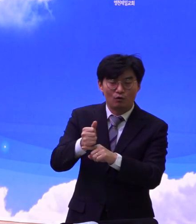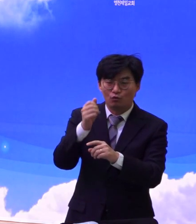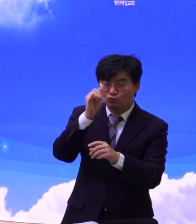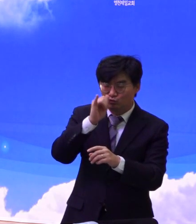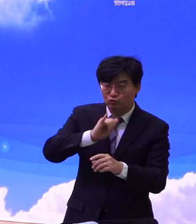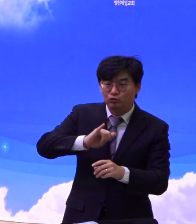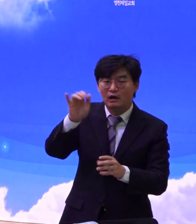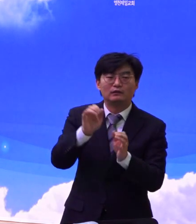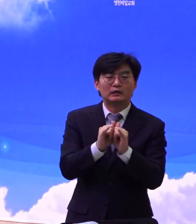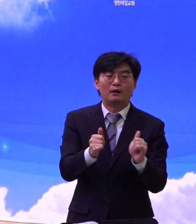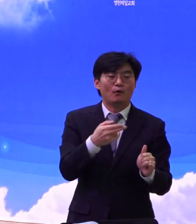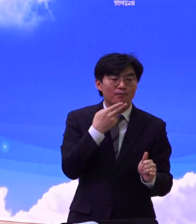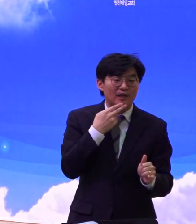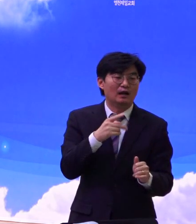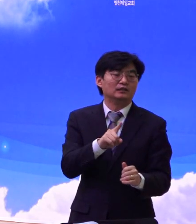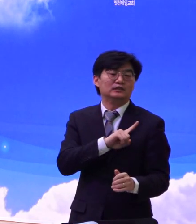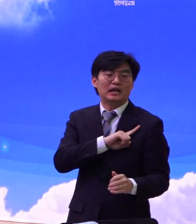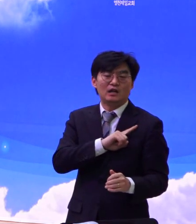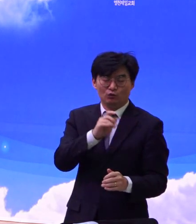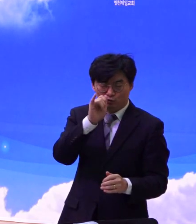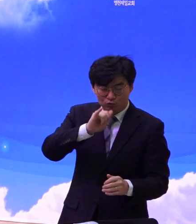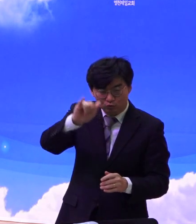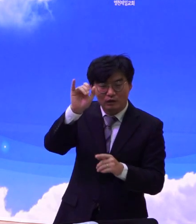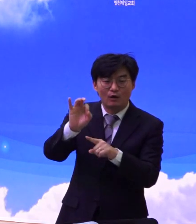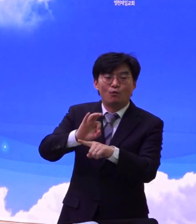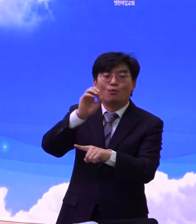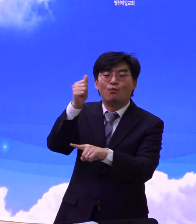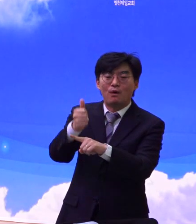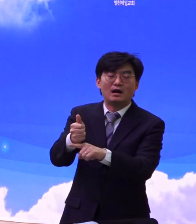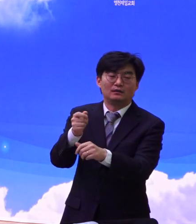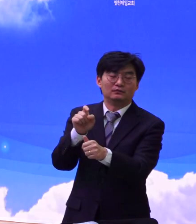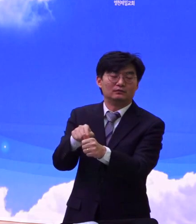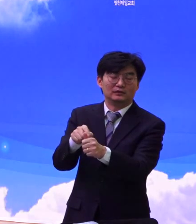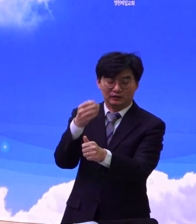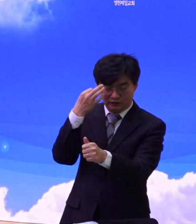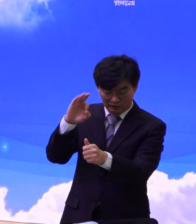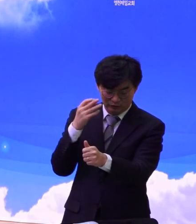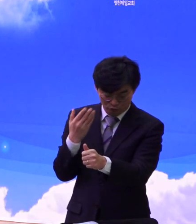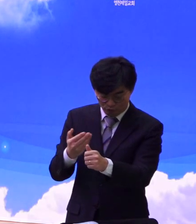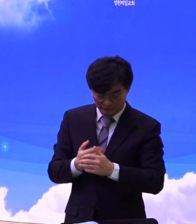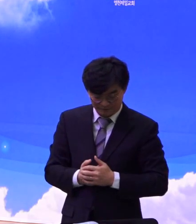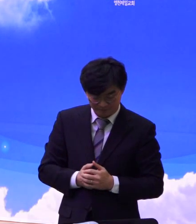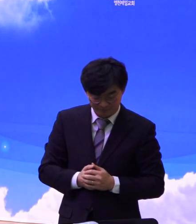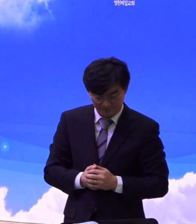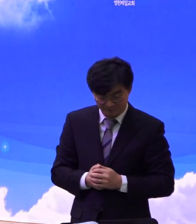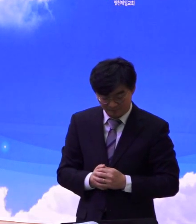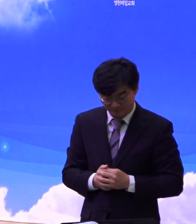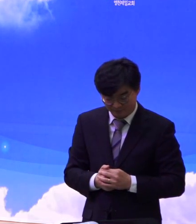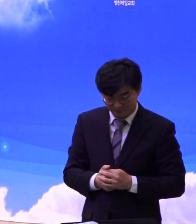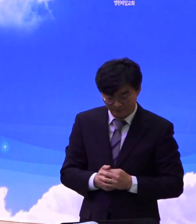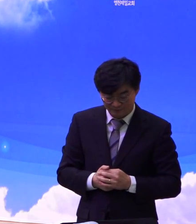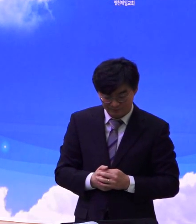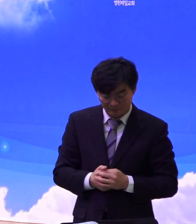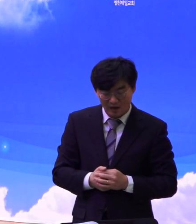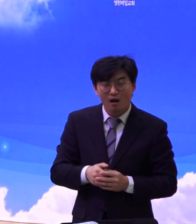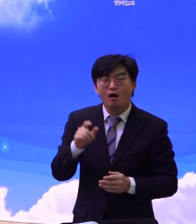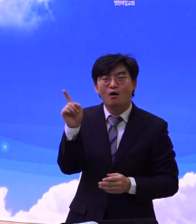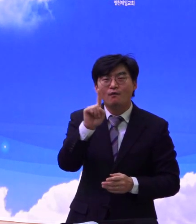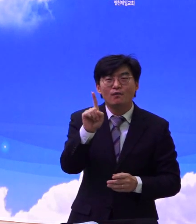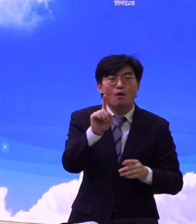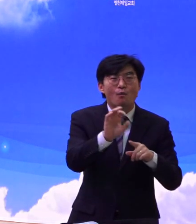그가 그런 종교개혁을 이룬 것이 하나님을 의지하였기 때문에 그런 일을 해낼 수 있었는데 전후에 어떤 왕들